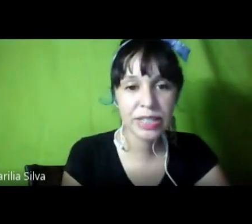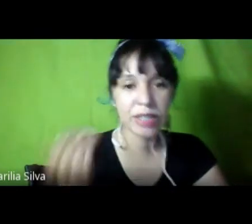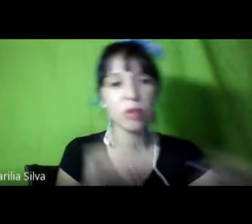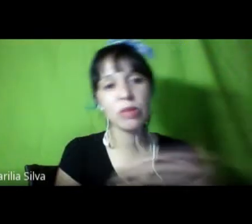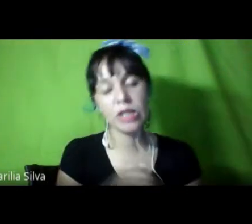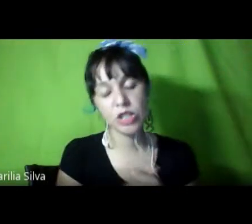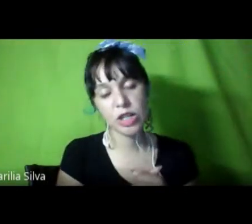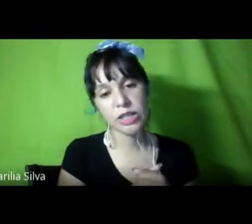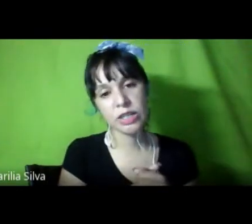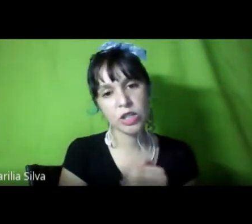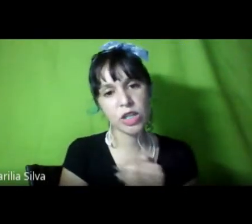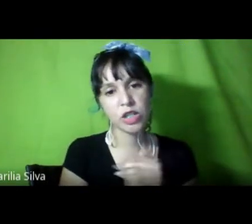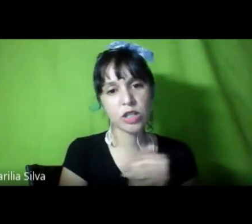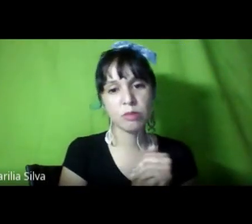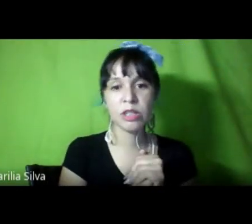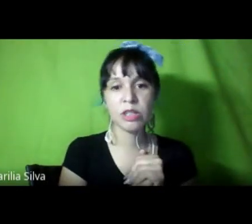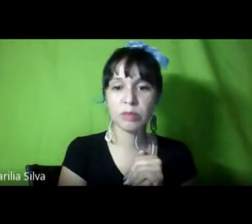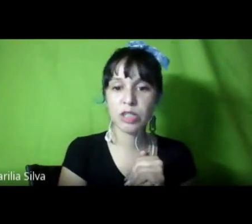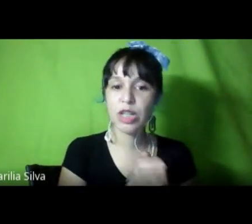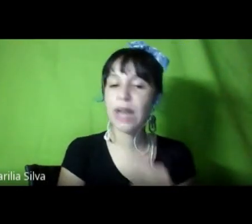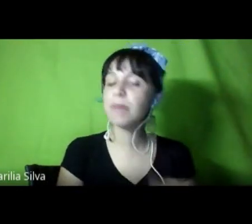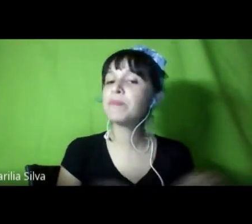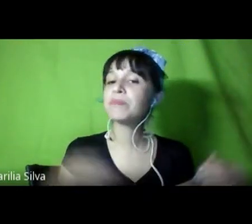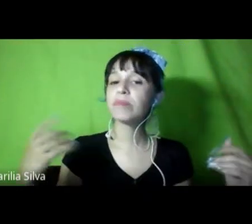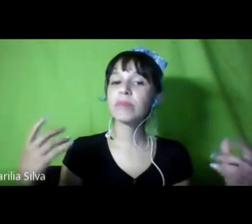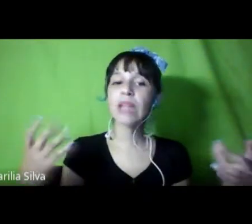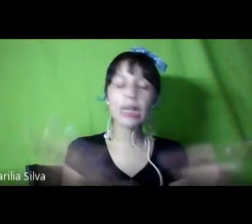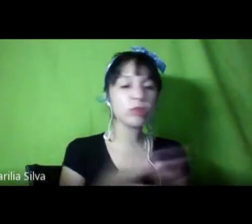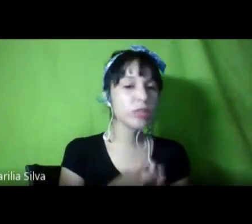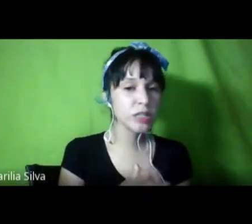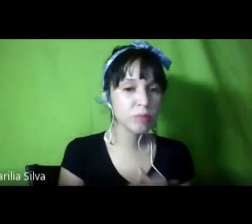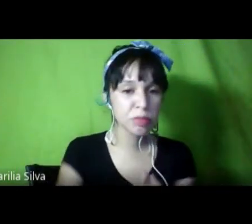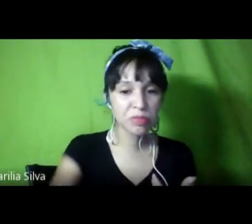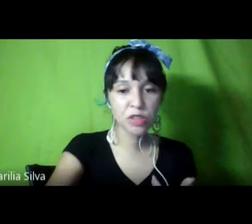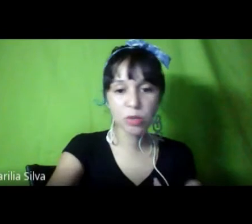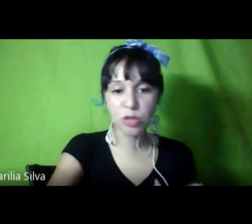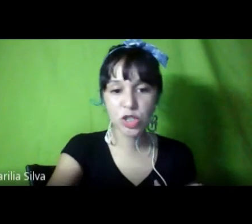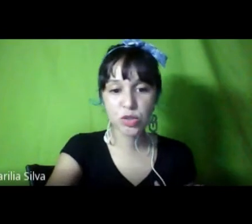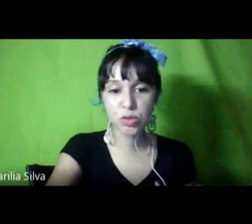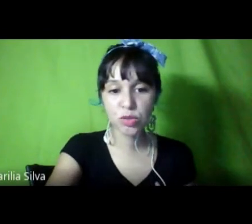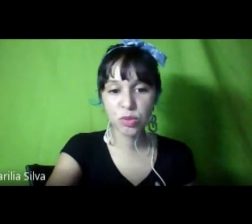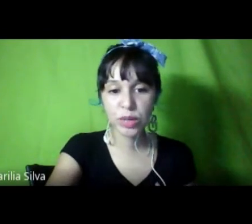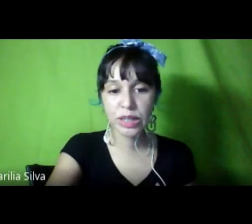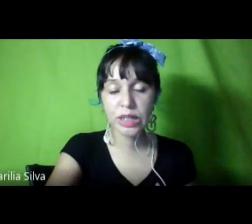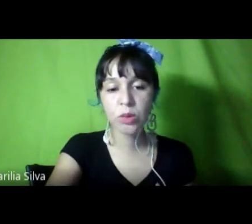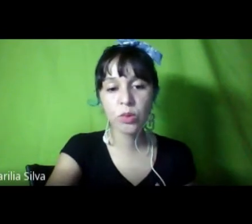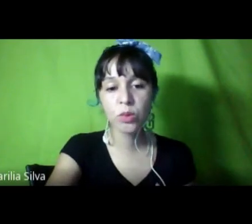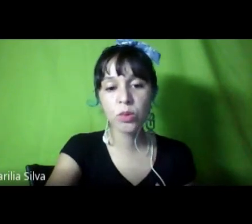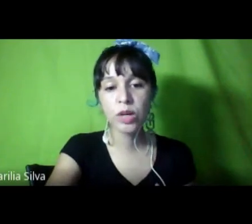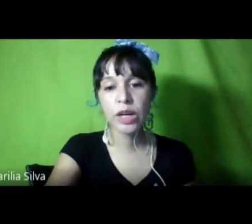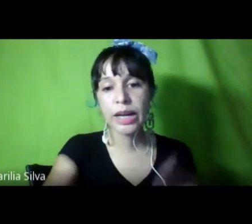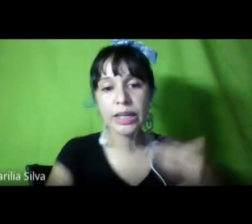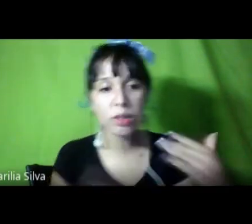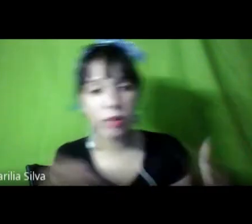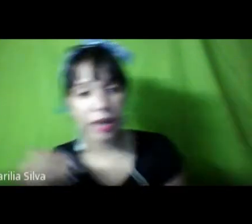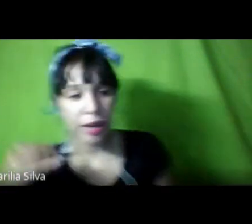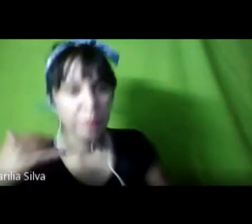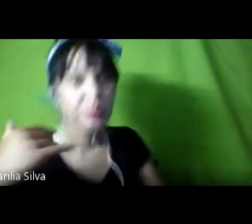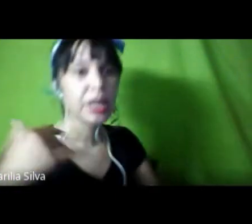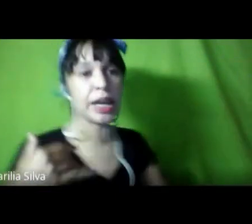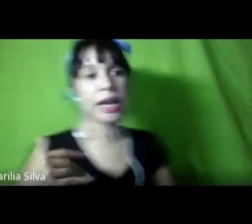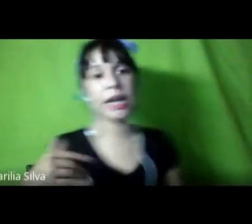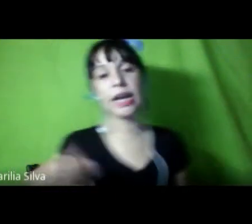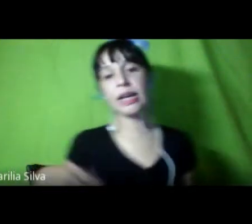falei, esse aqui também é essa identidade intermediária. Acontece da mesma forma, onde esse surdo, ele não